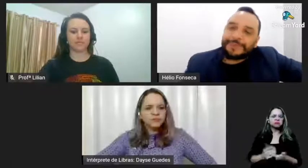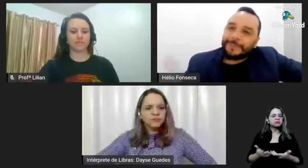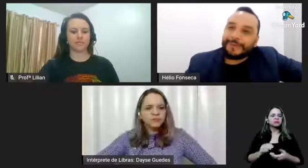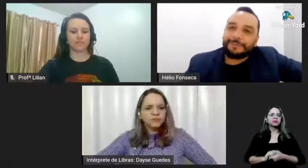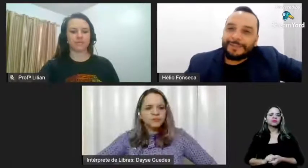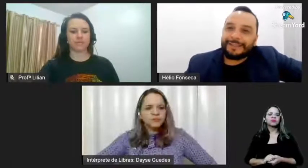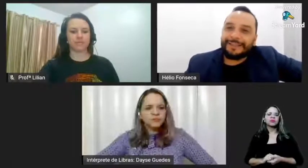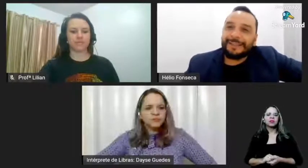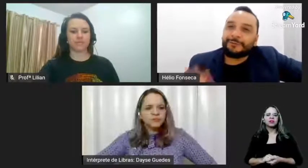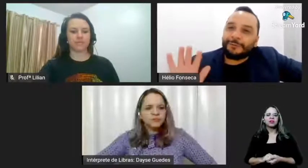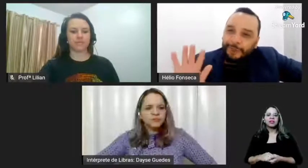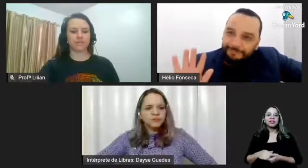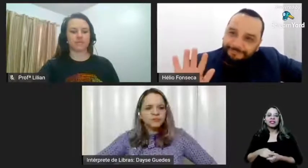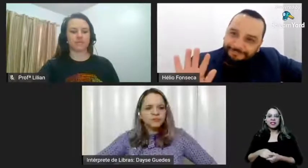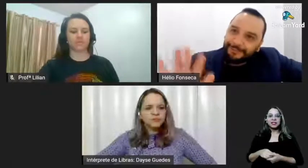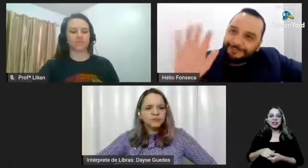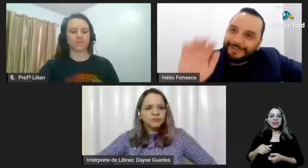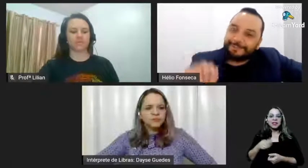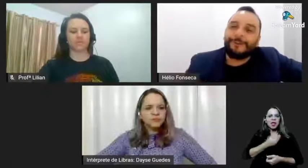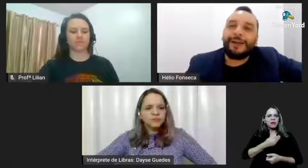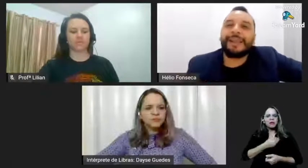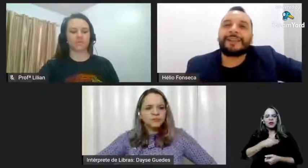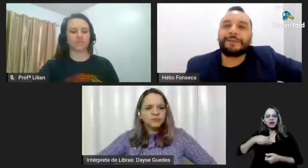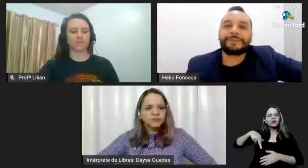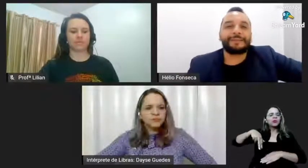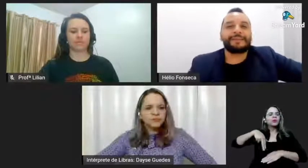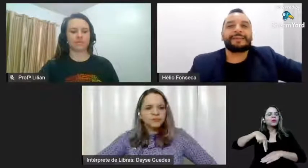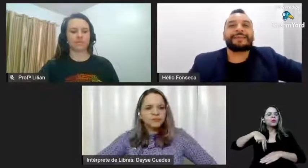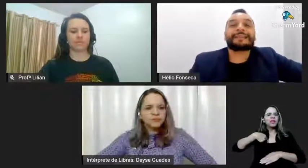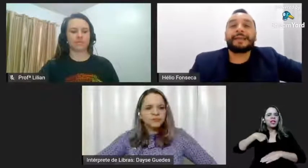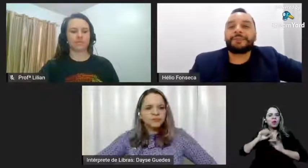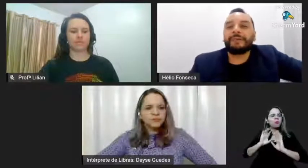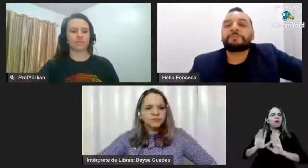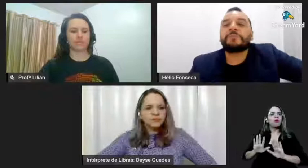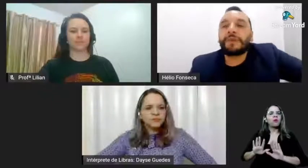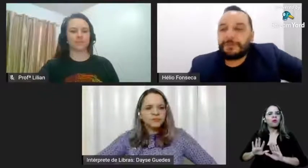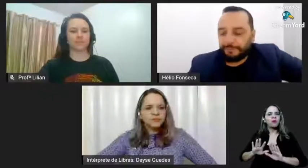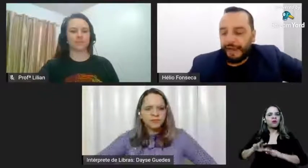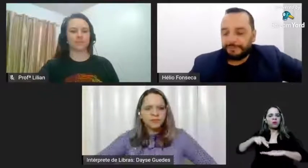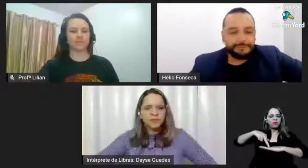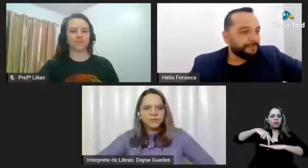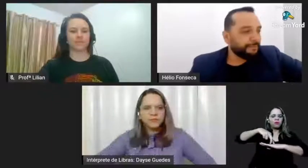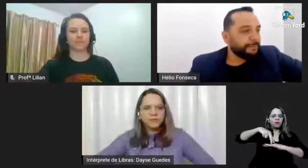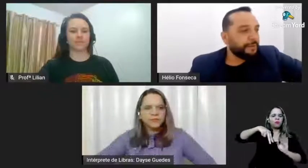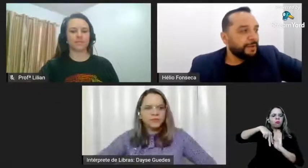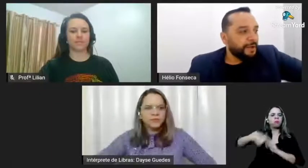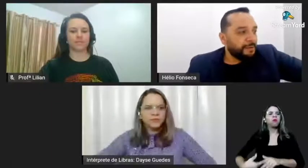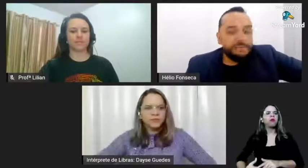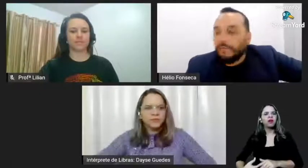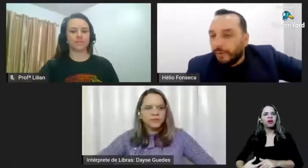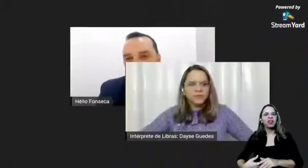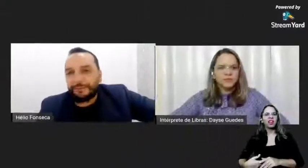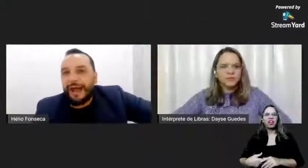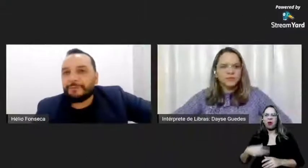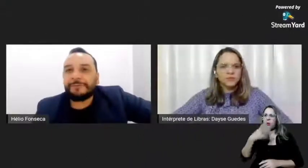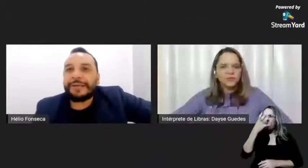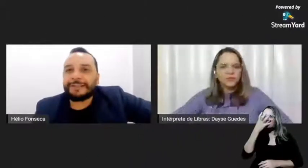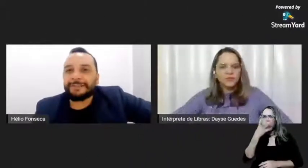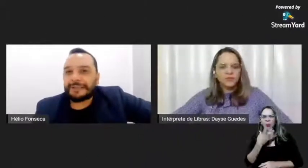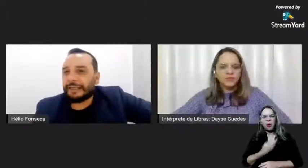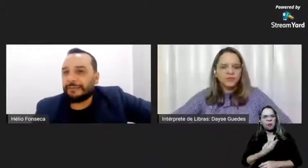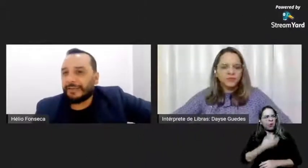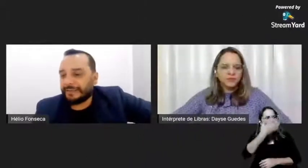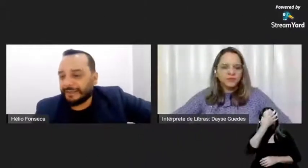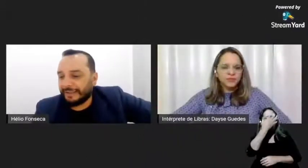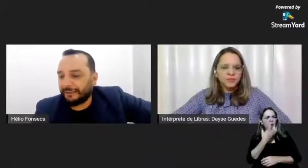ele estava passando perto da piscina e eu fui, empurrei ele na piscina. E ele saiu de lá muito bravo. Muito bravo